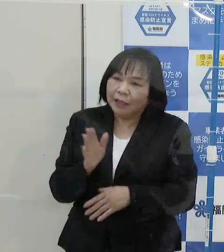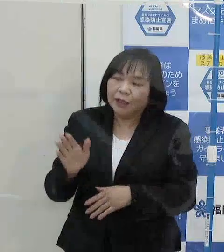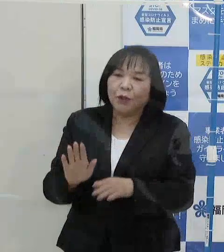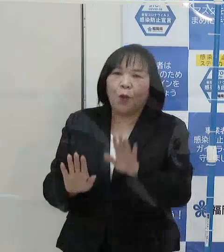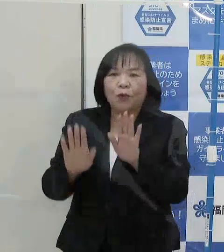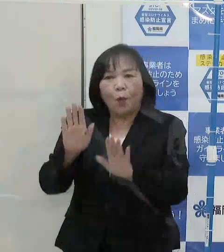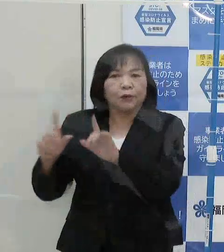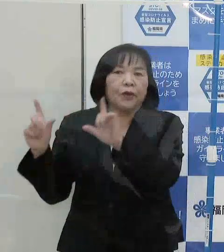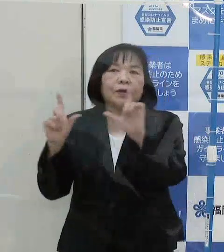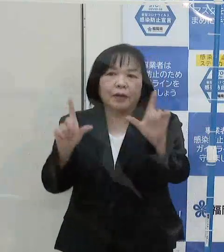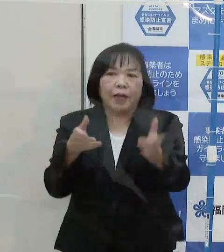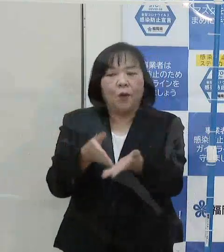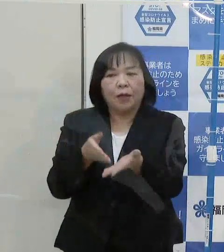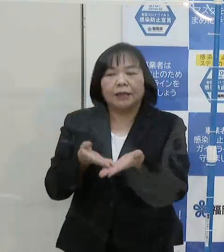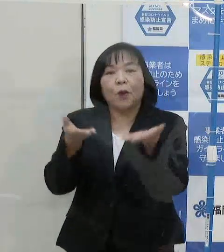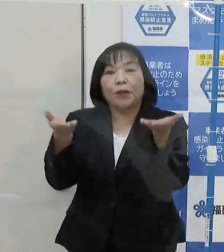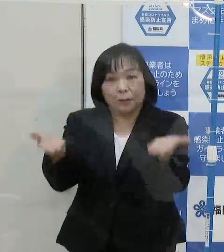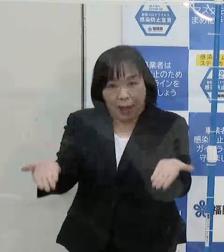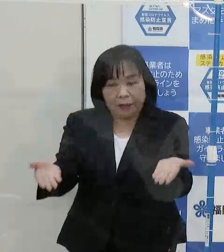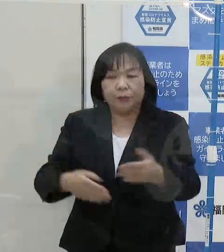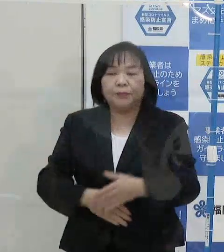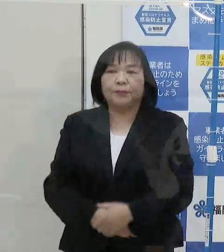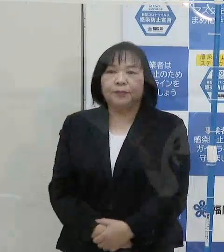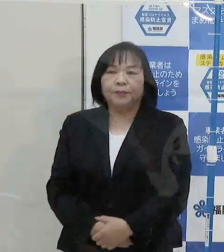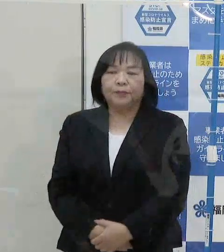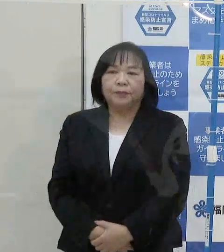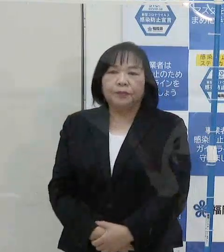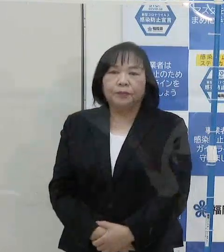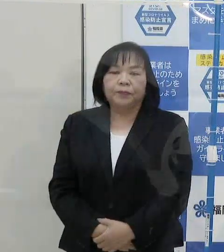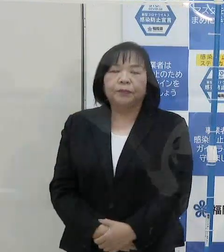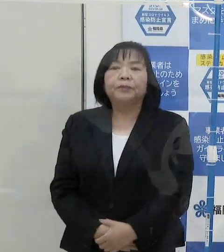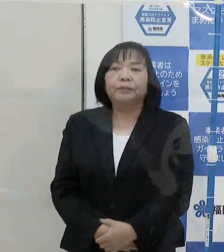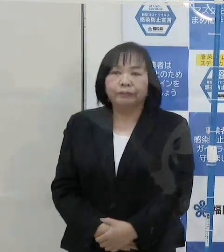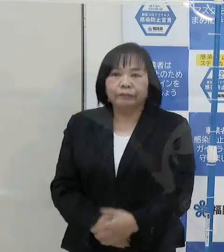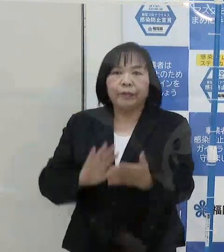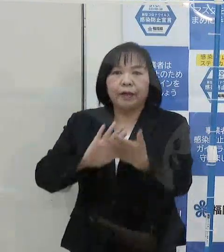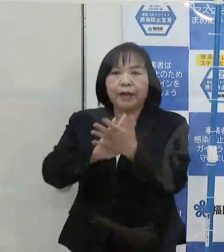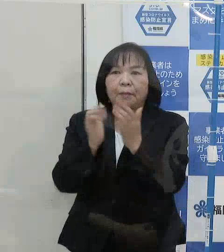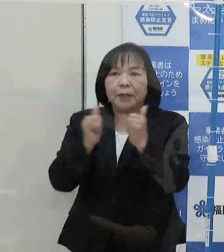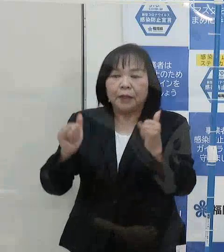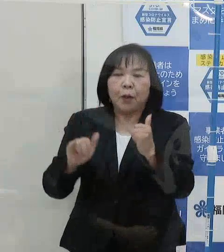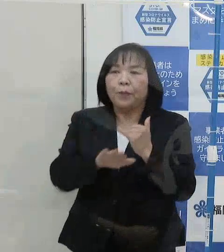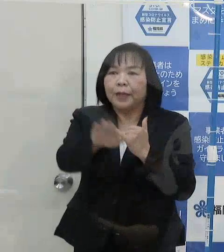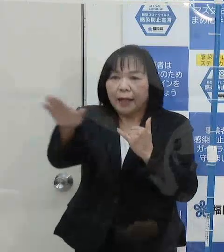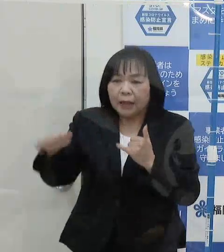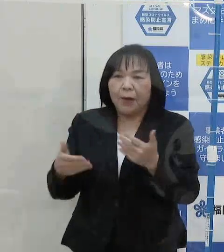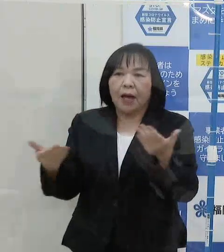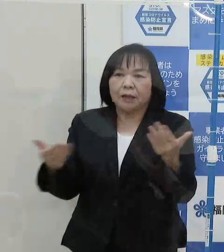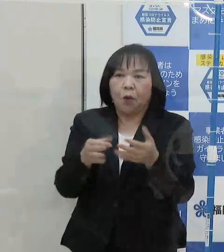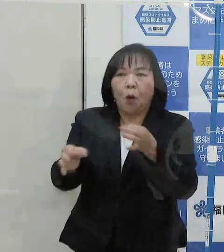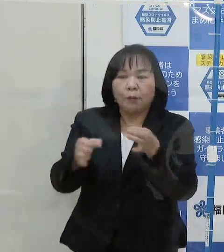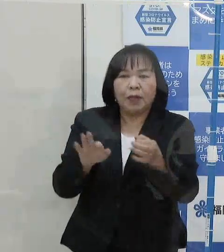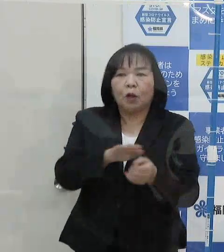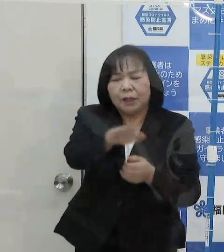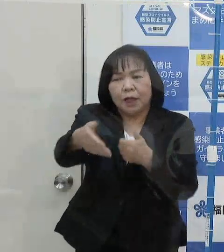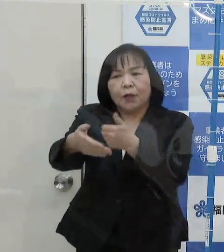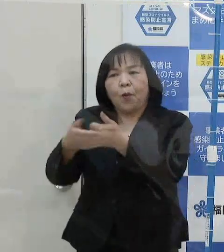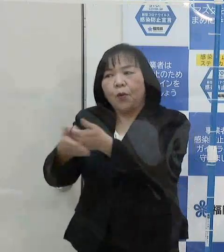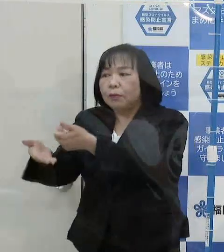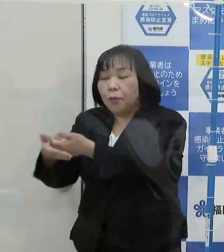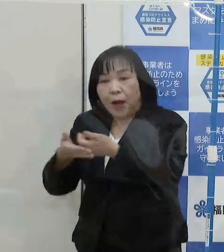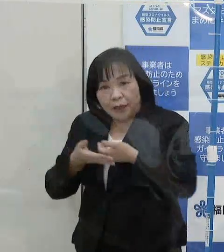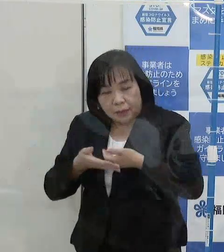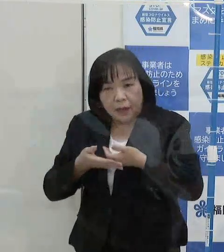私の方から少しお話をさせていただきたいと思っております。県民の皆様、事業者の皆様のご理解とご協力によりまして